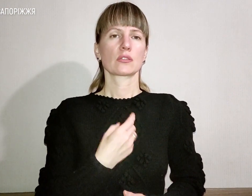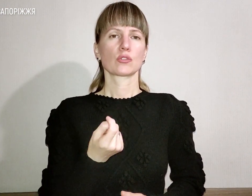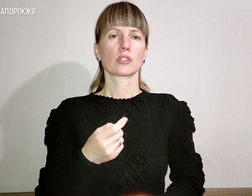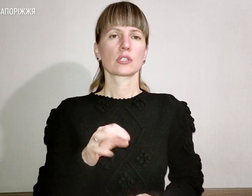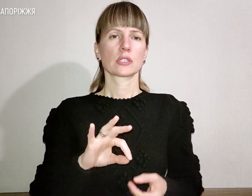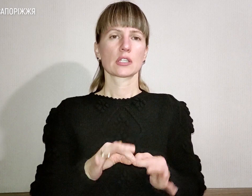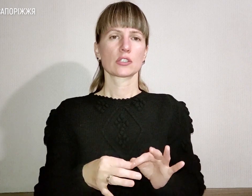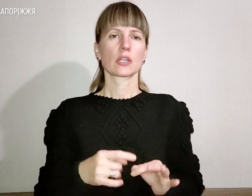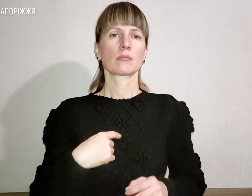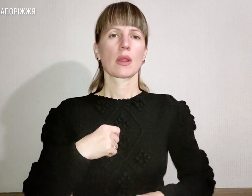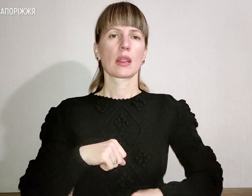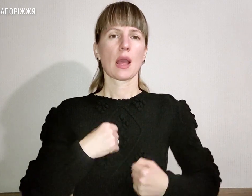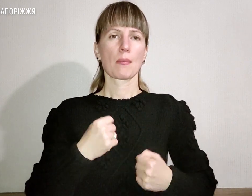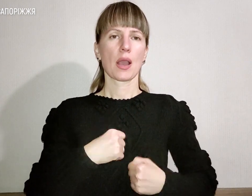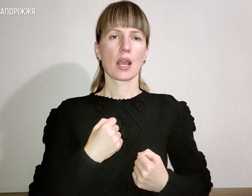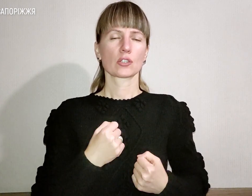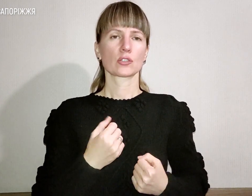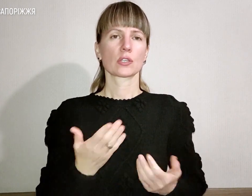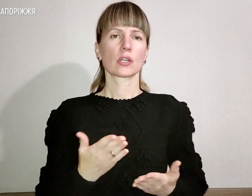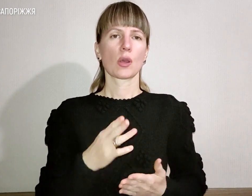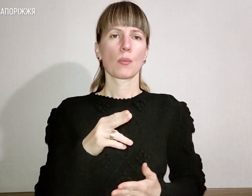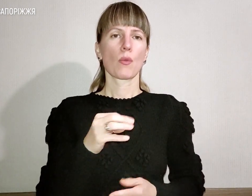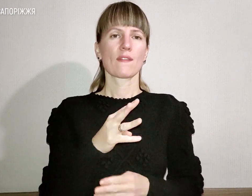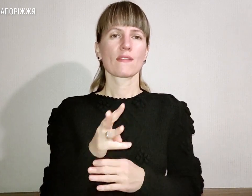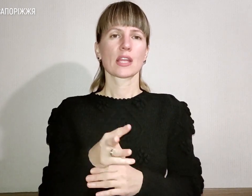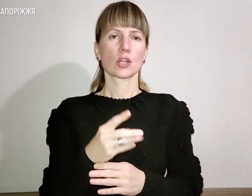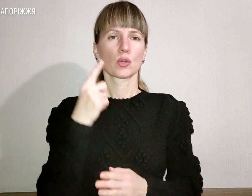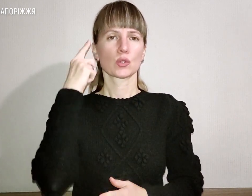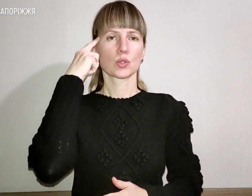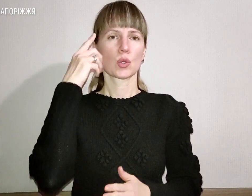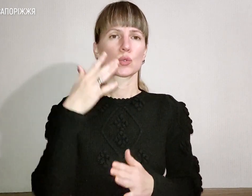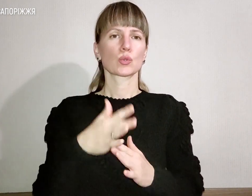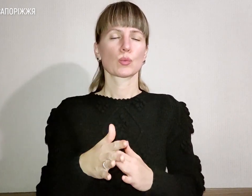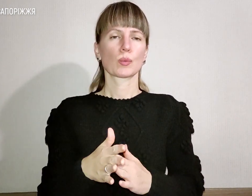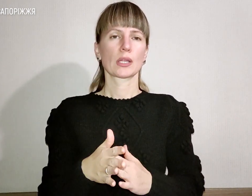проте намагаємося вже якось там по відеозв'язку зрозуміти, є трохи